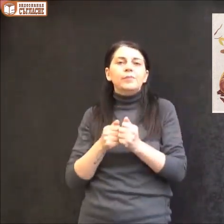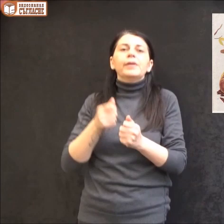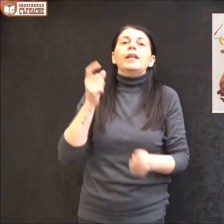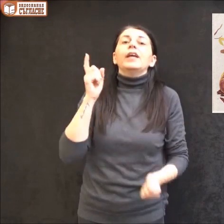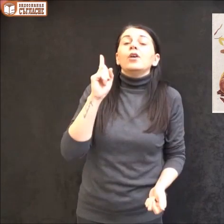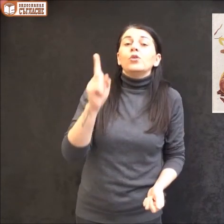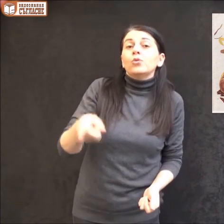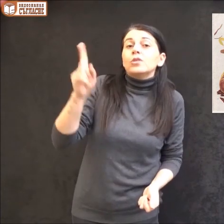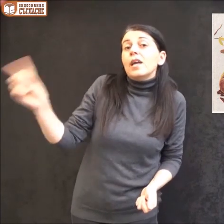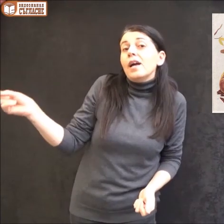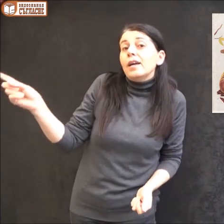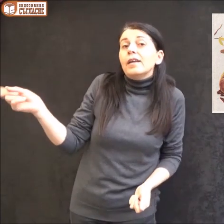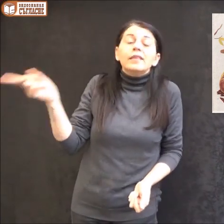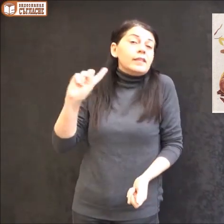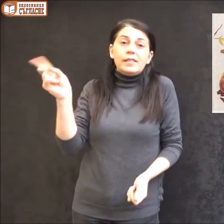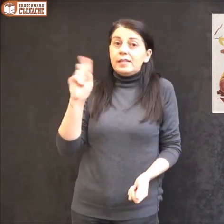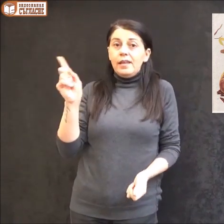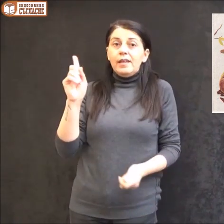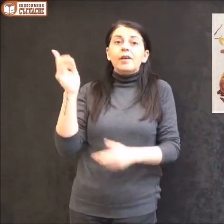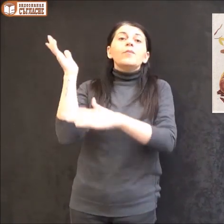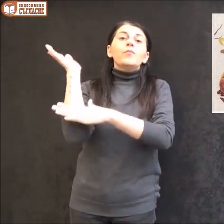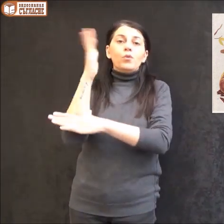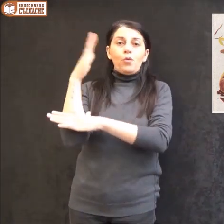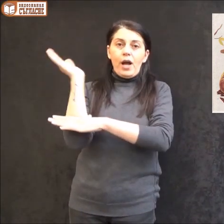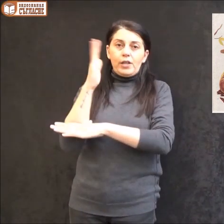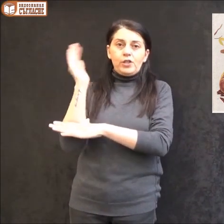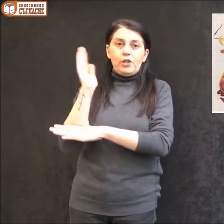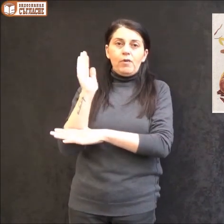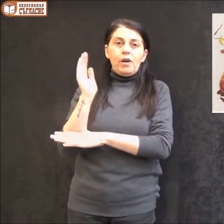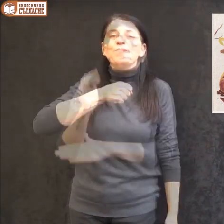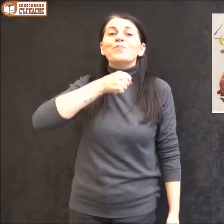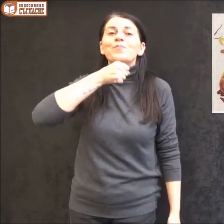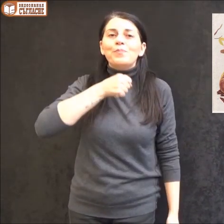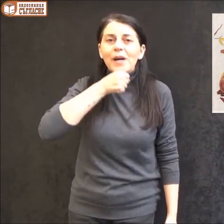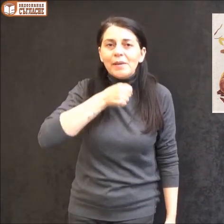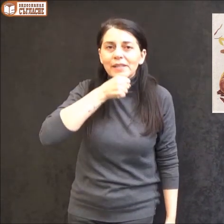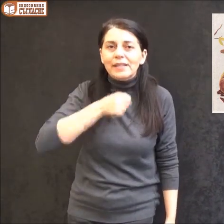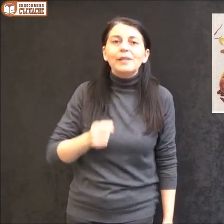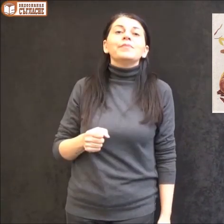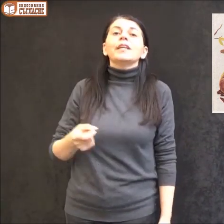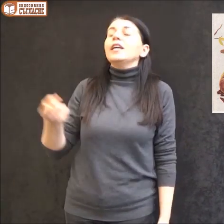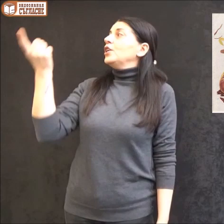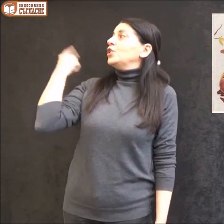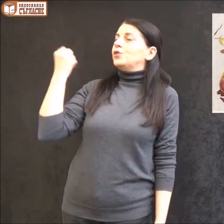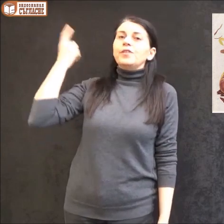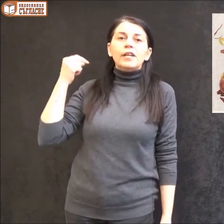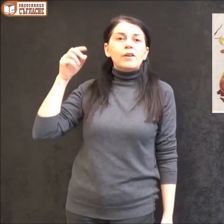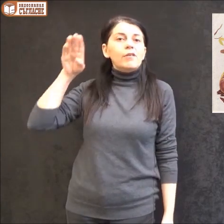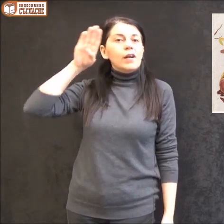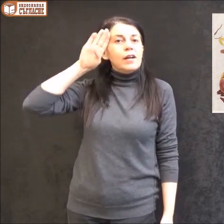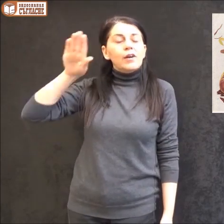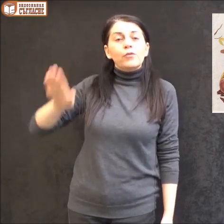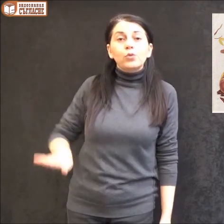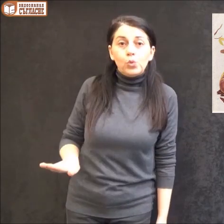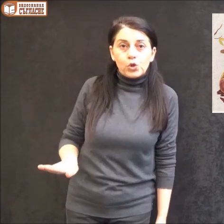дърпали, но тя не се поклащала. Бабата извикала